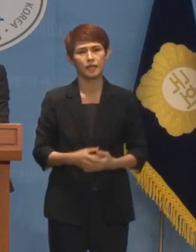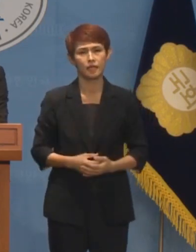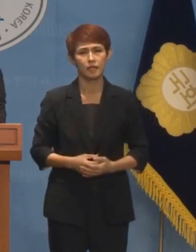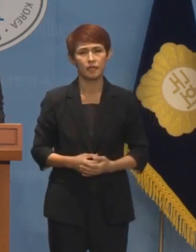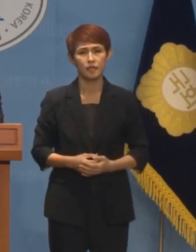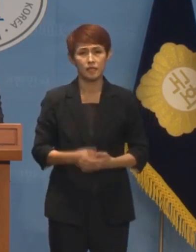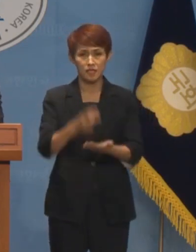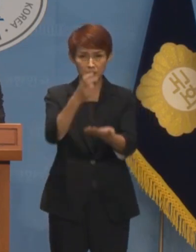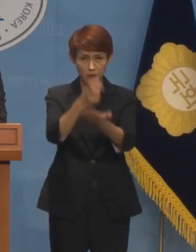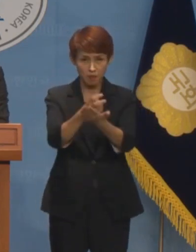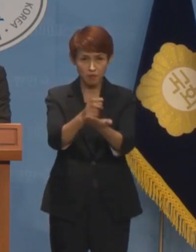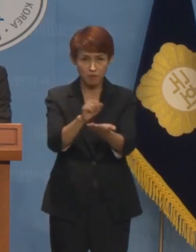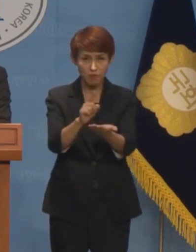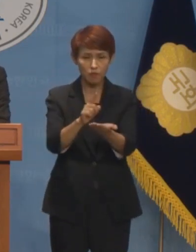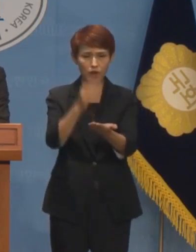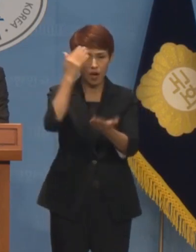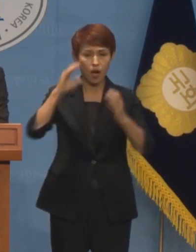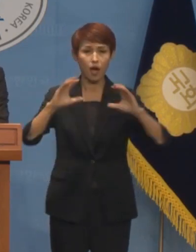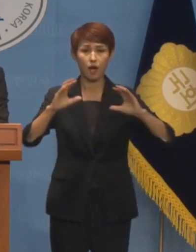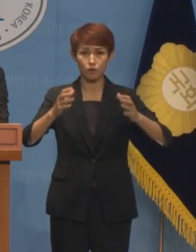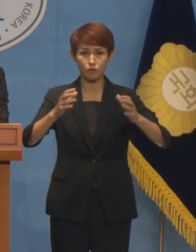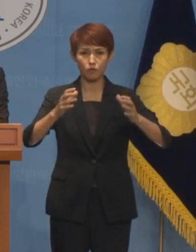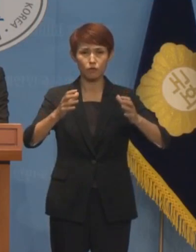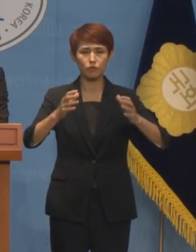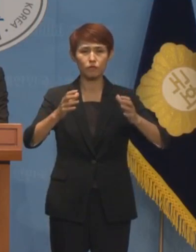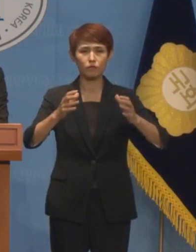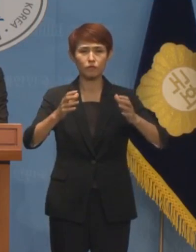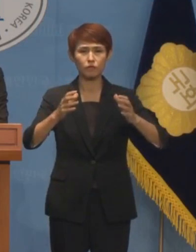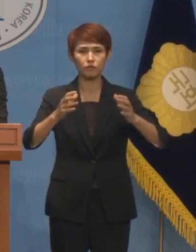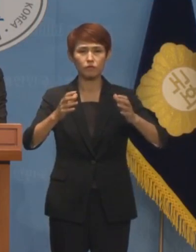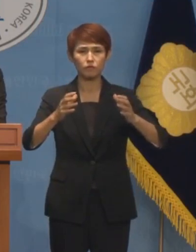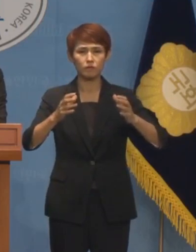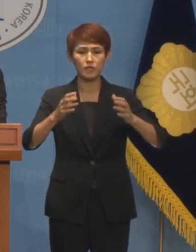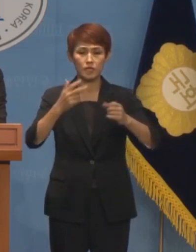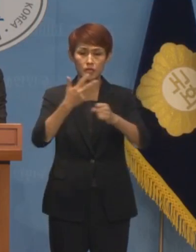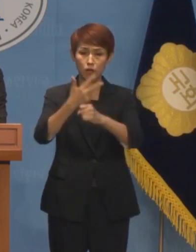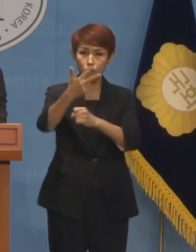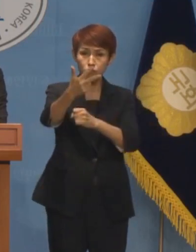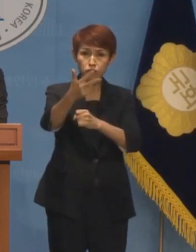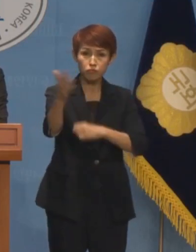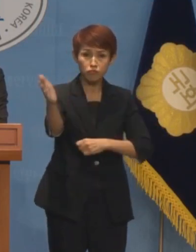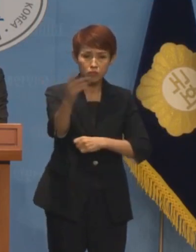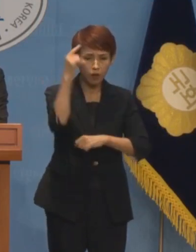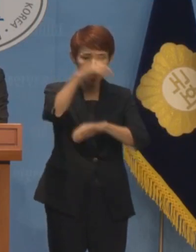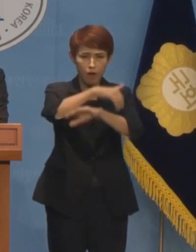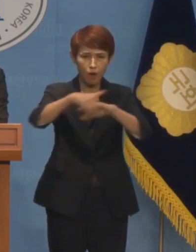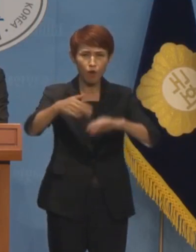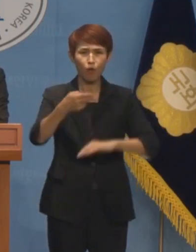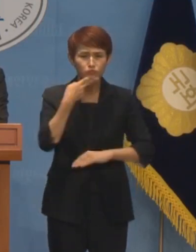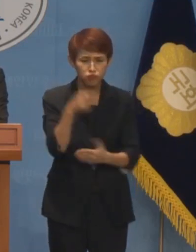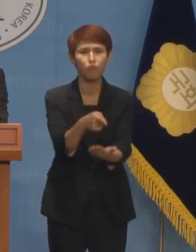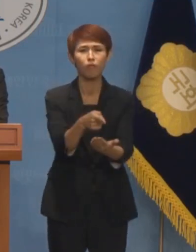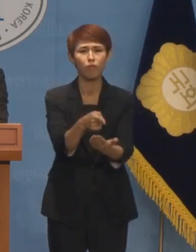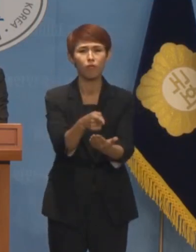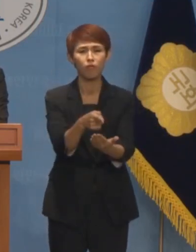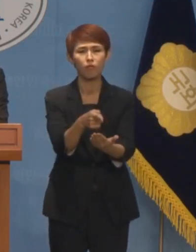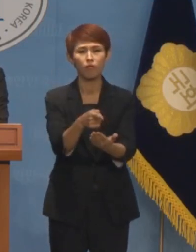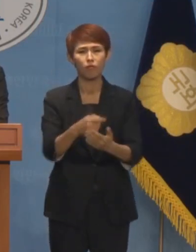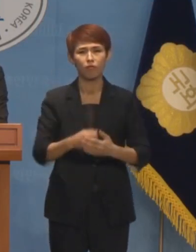해당 법안에 따르면 대한민국은 당장 7년 뒤부터는 대책이 없는